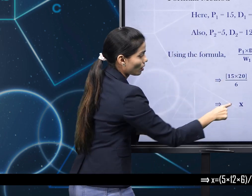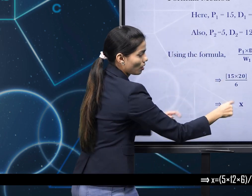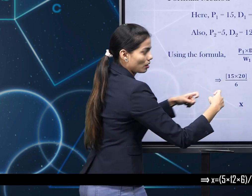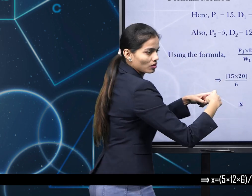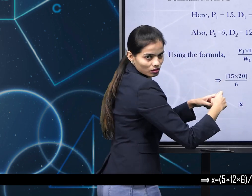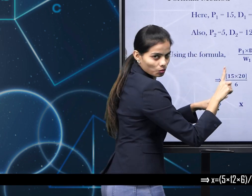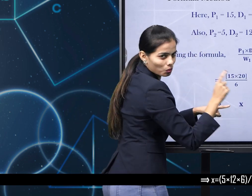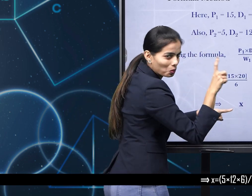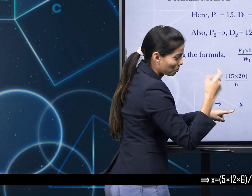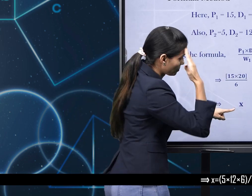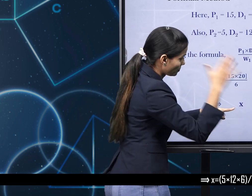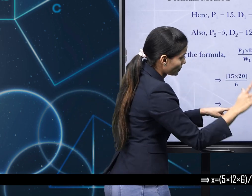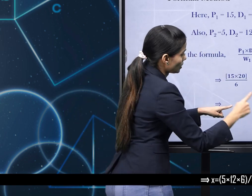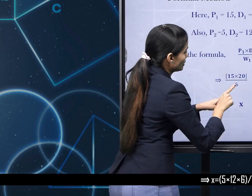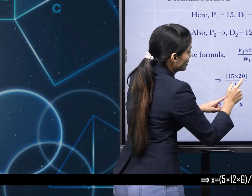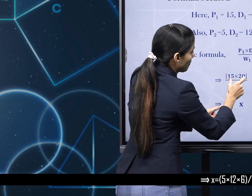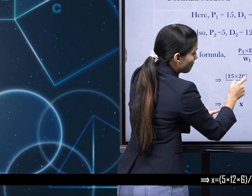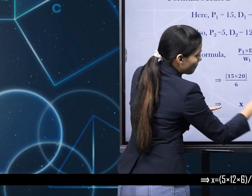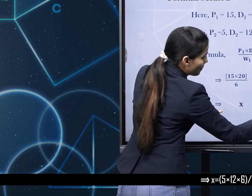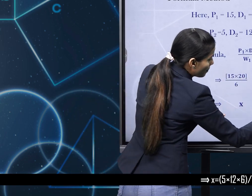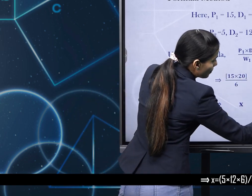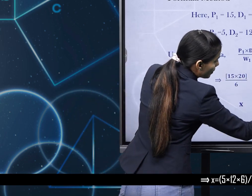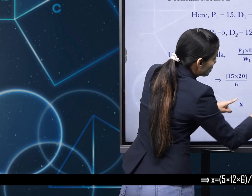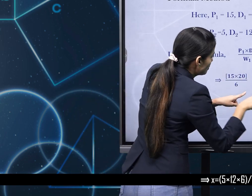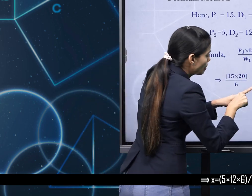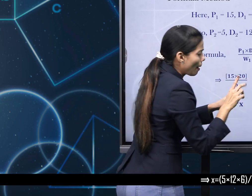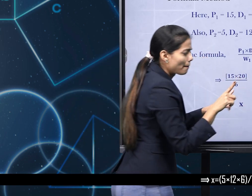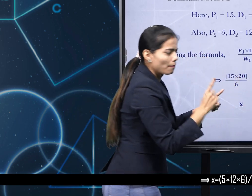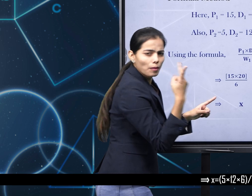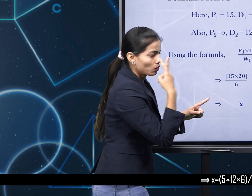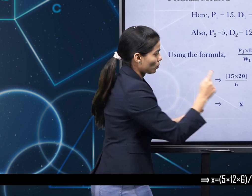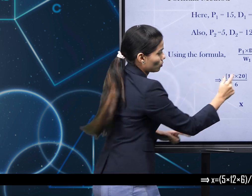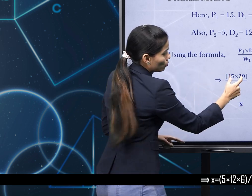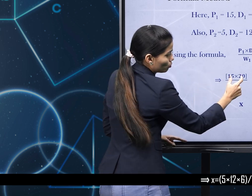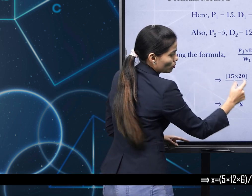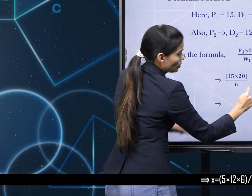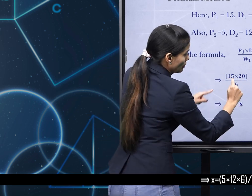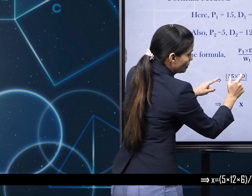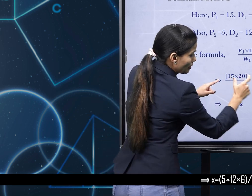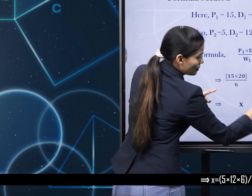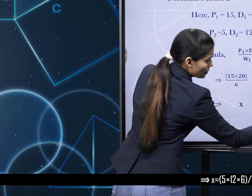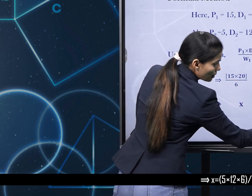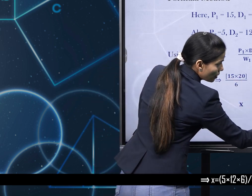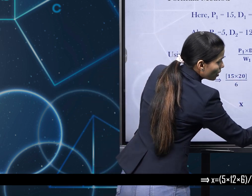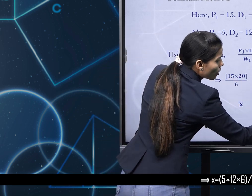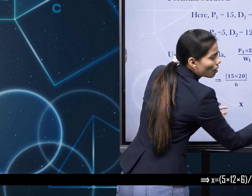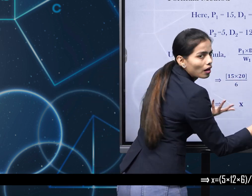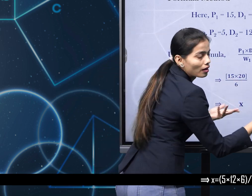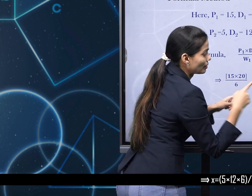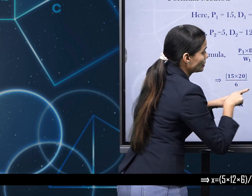X बरोबर 5 गुणिले 12 गुणिले 6 भागिले 15 गुणिले 20.